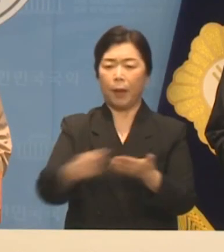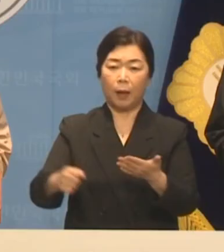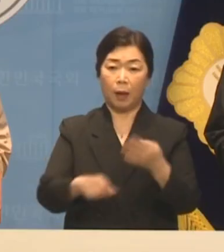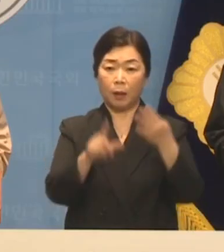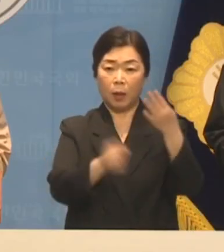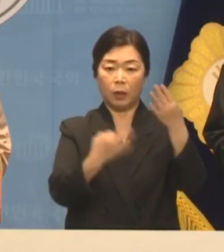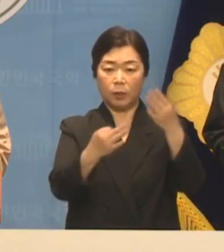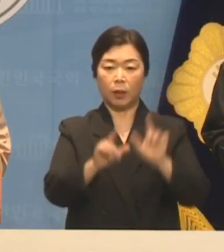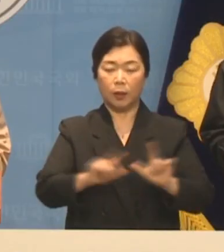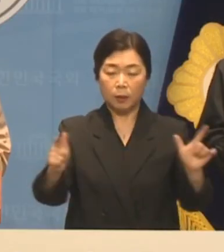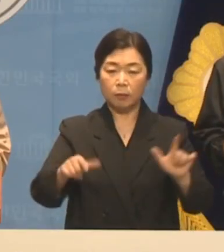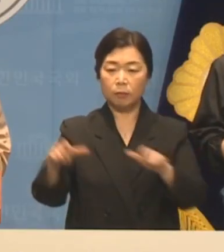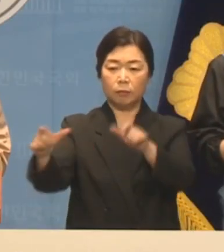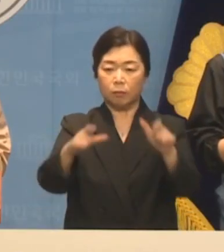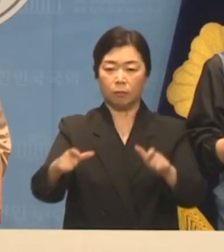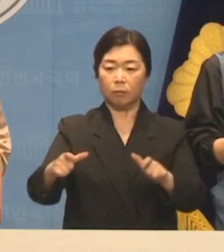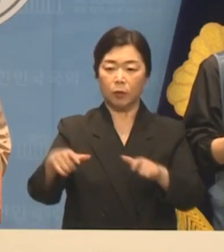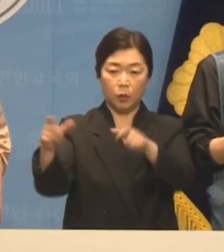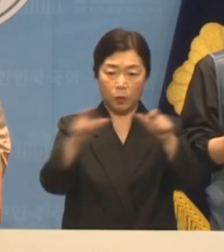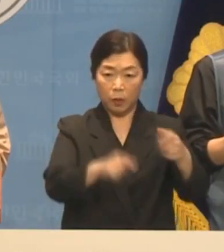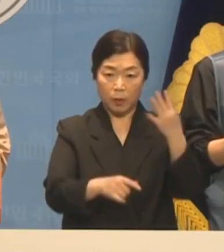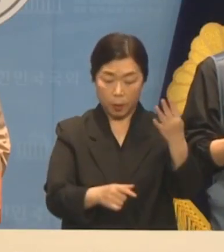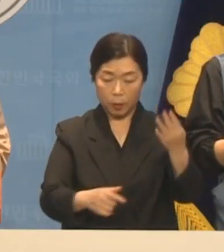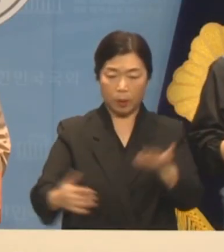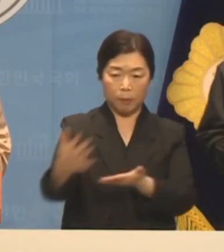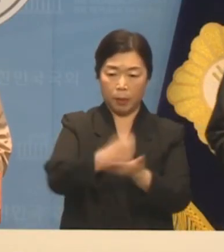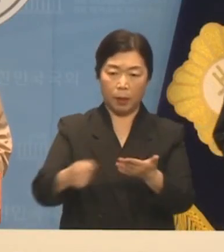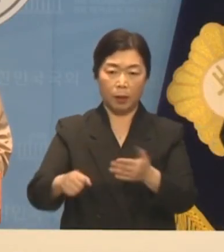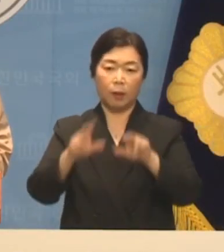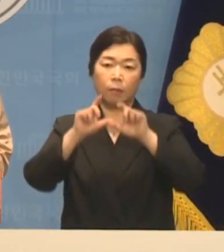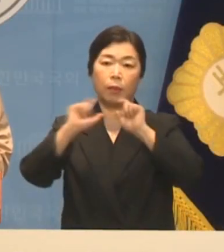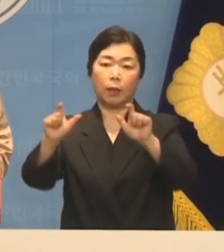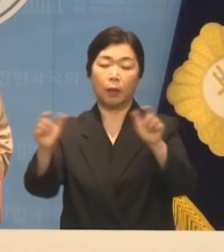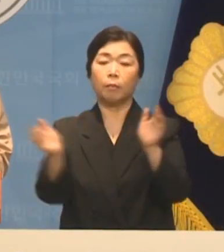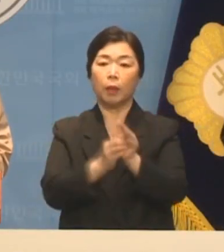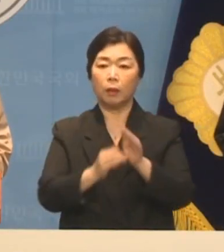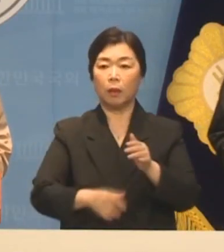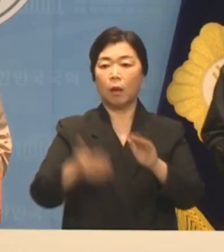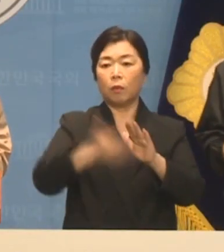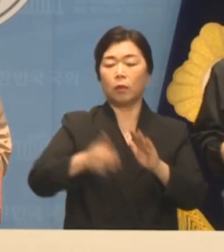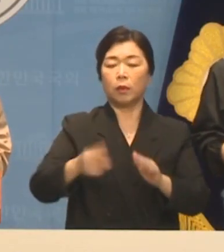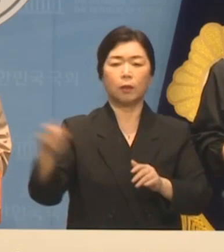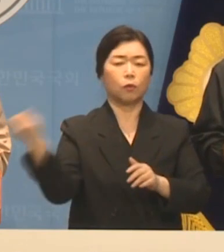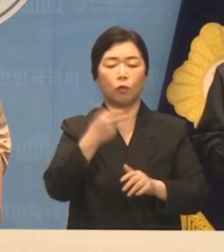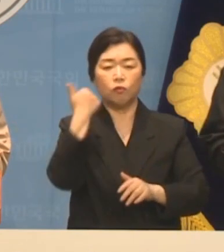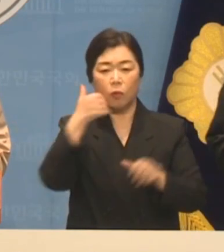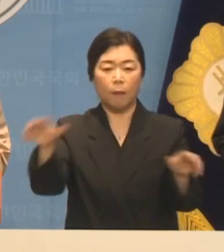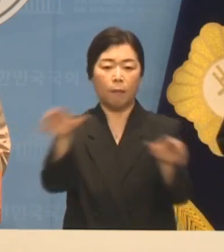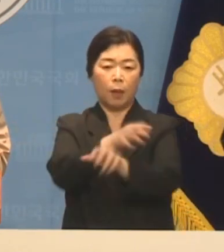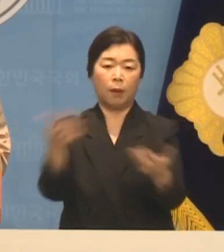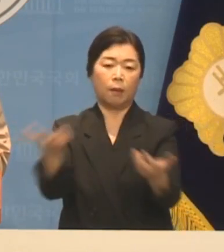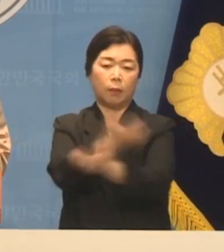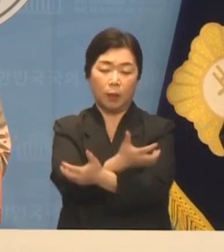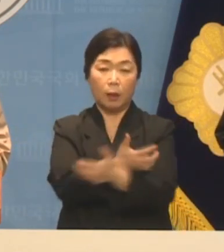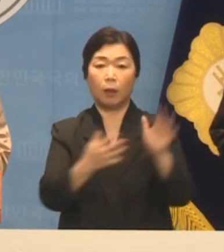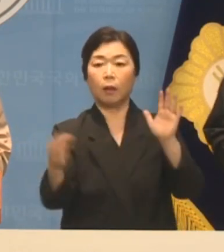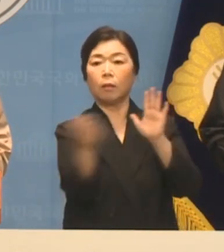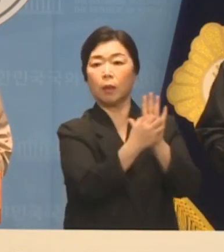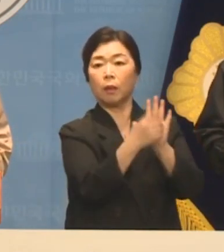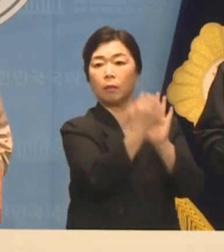14일자로 클렌징하고 공개 입찰에 붙였다. 입찰에서 다른 대리점이 해당 구역을 가져가게